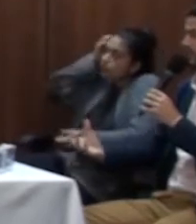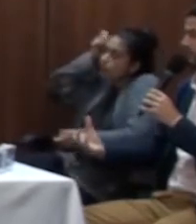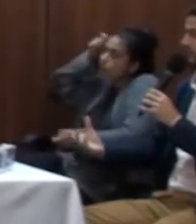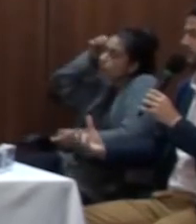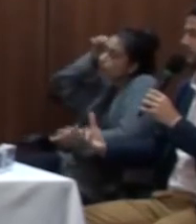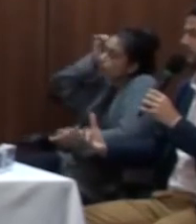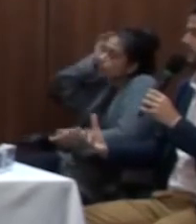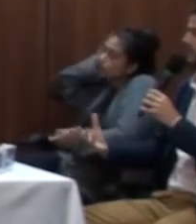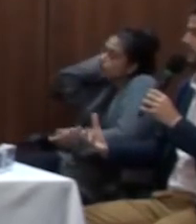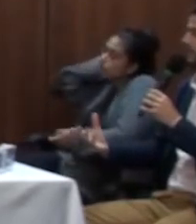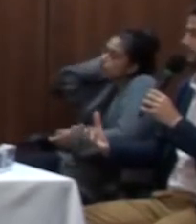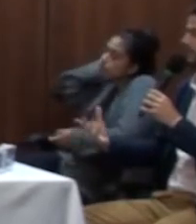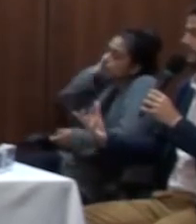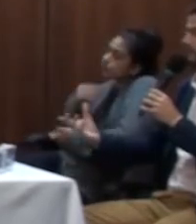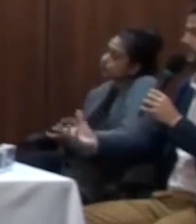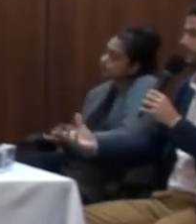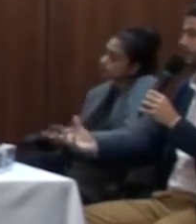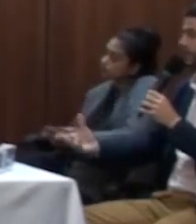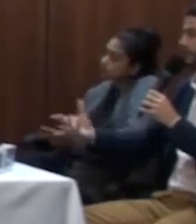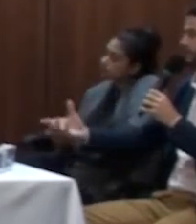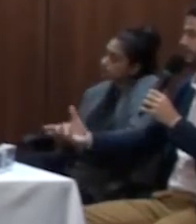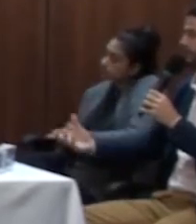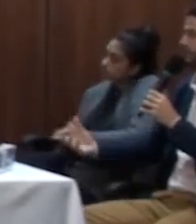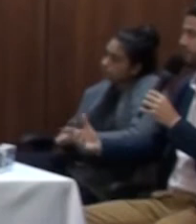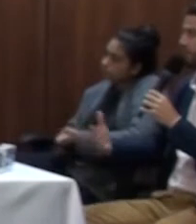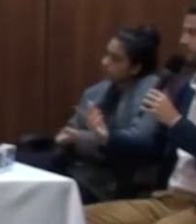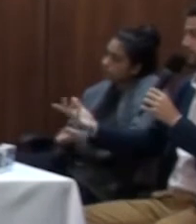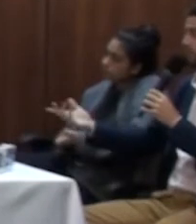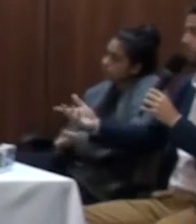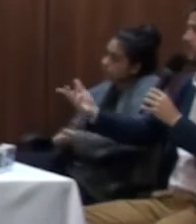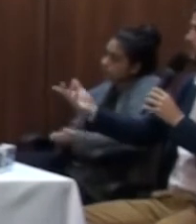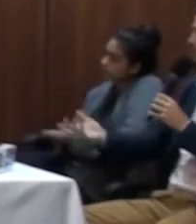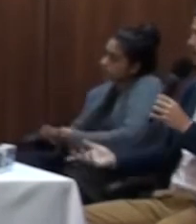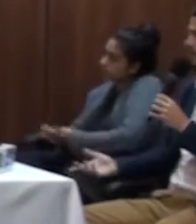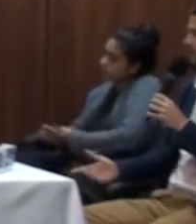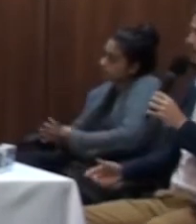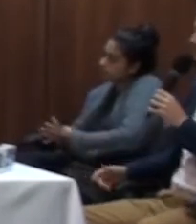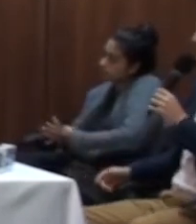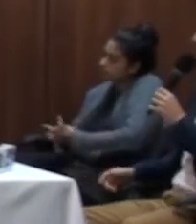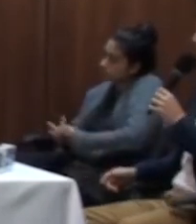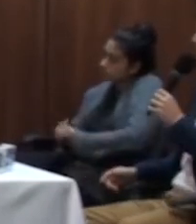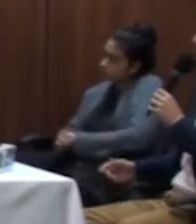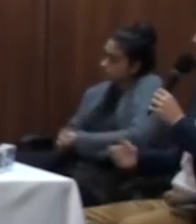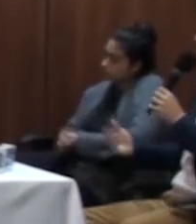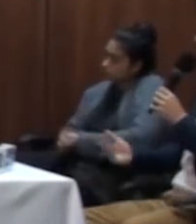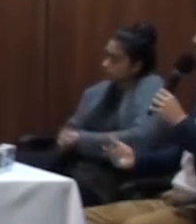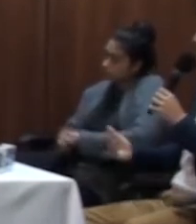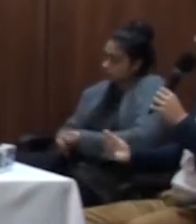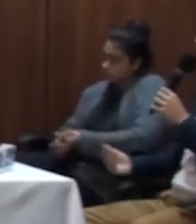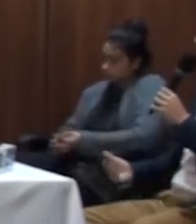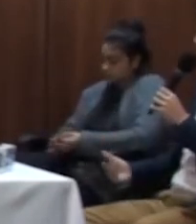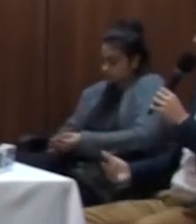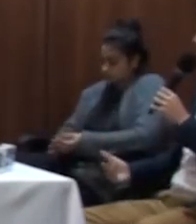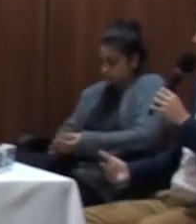ser, muitas vezes, exacerbadamente grande, né, de 12, por exemplo, 12 anos e meio de espera